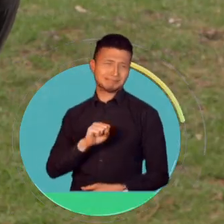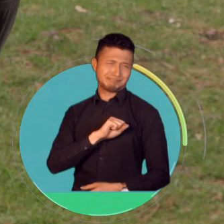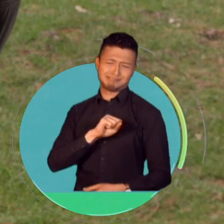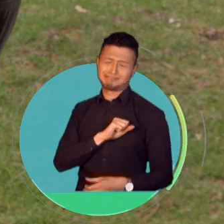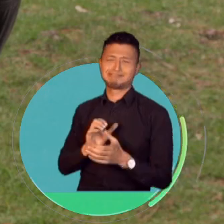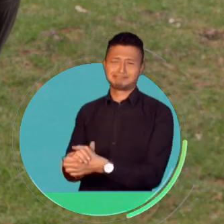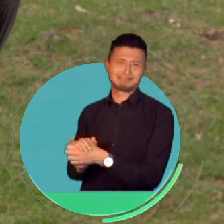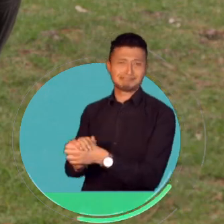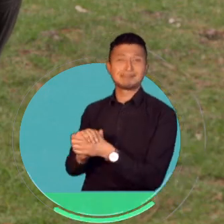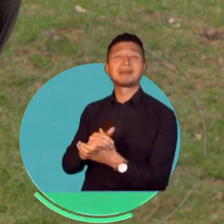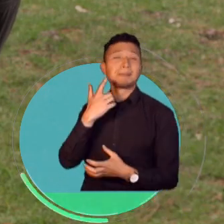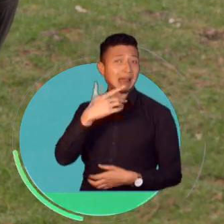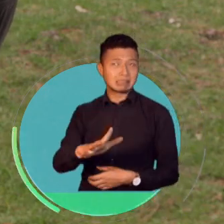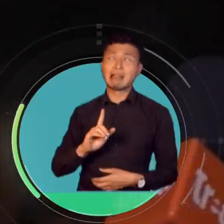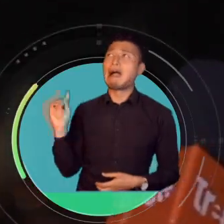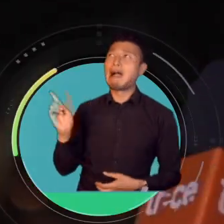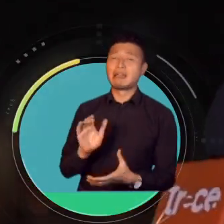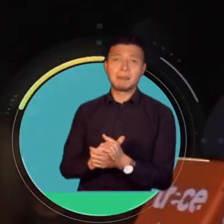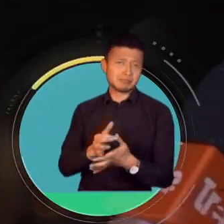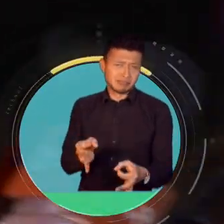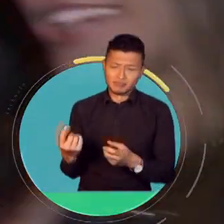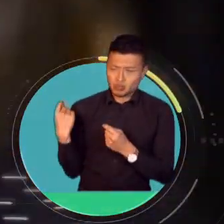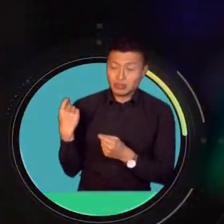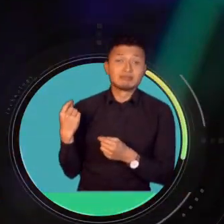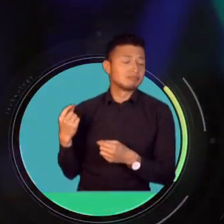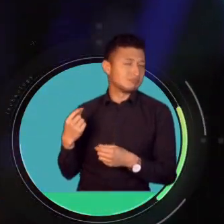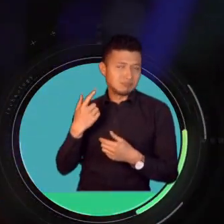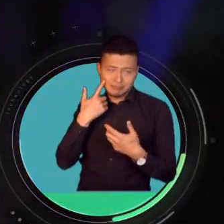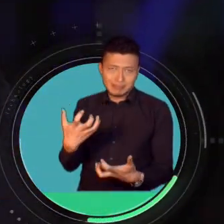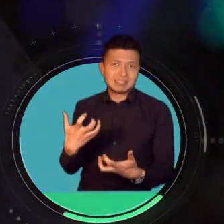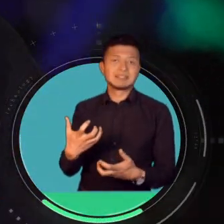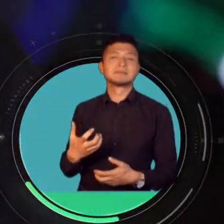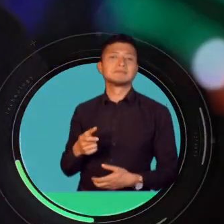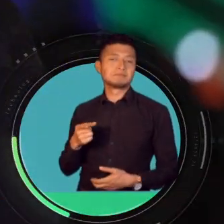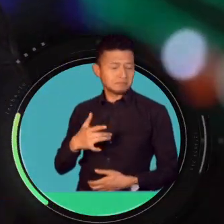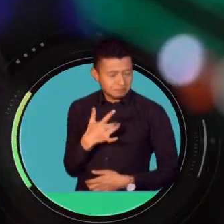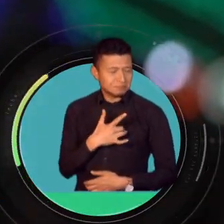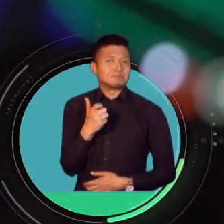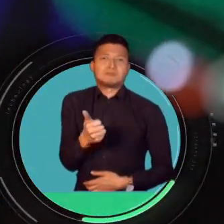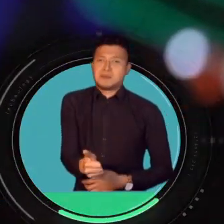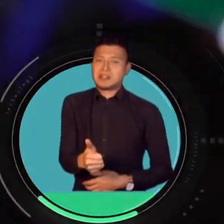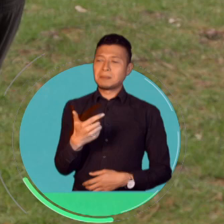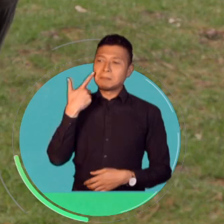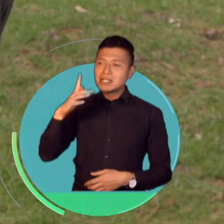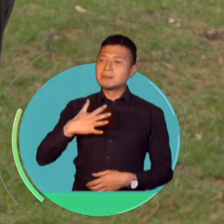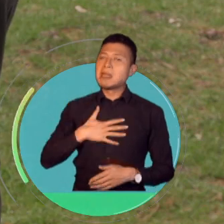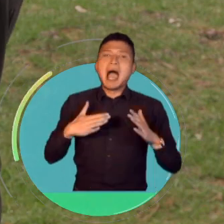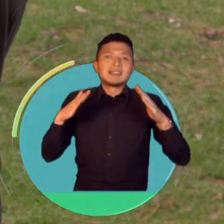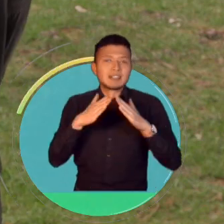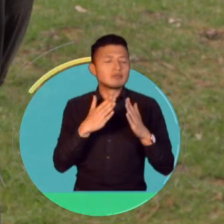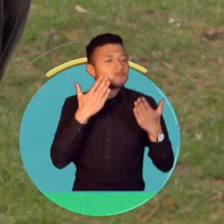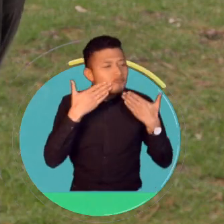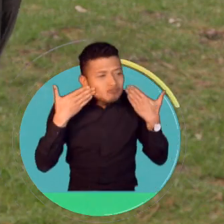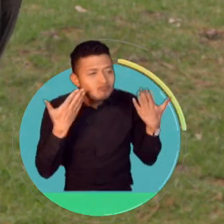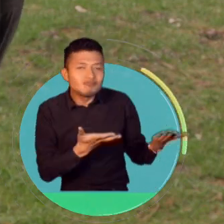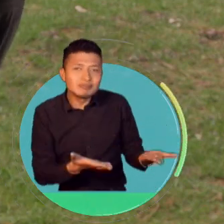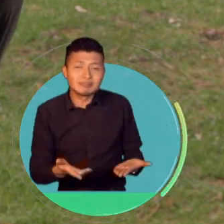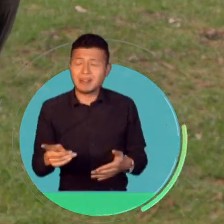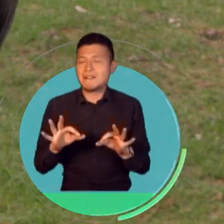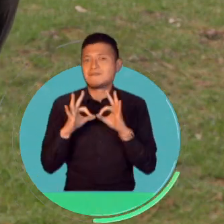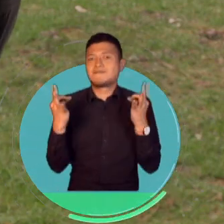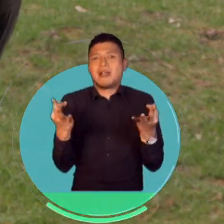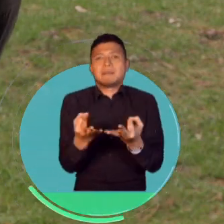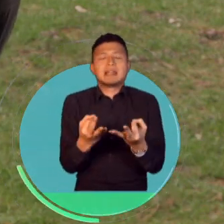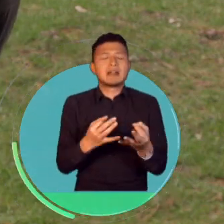con un parcero aquí que se los juro que pareciera que nos conociéramos de antes entonces creo que me he sentido muy bien me tratan como si estuviera en casa